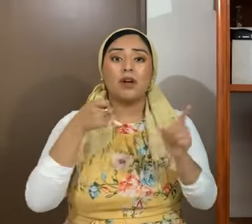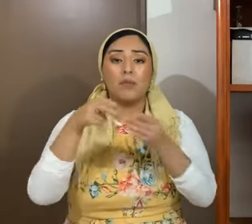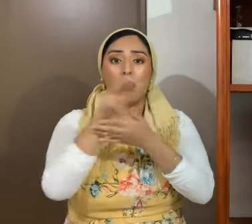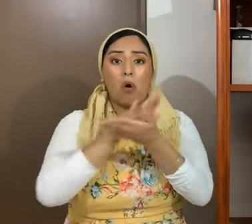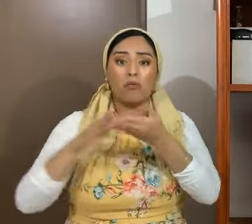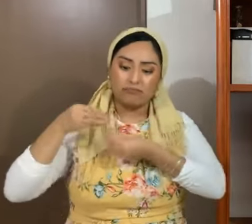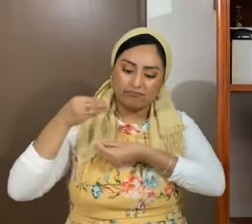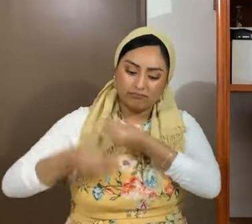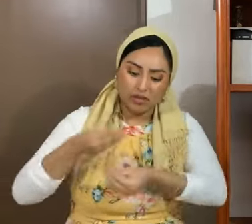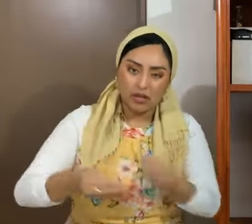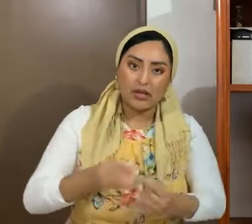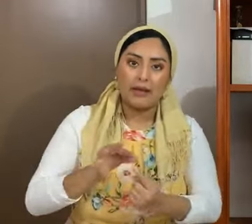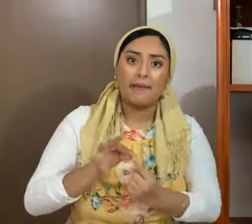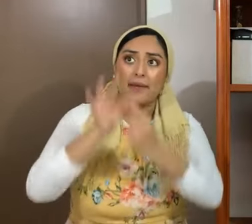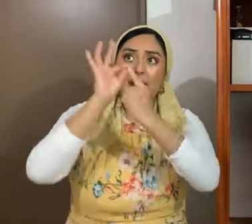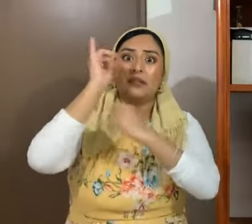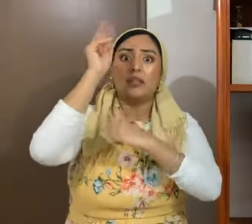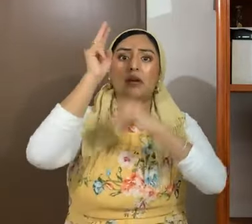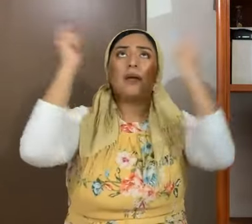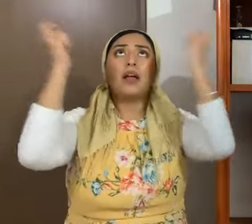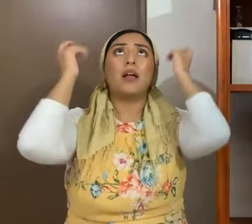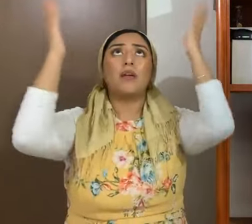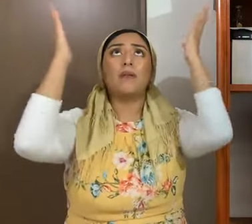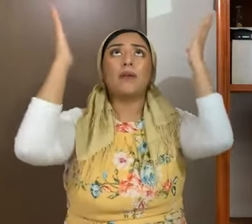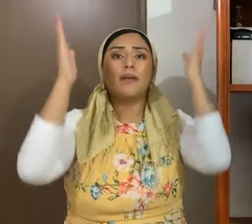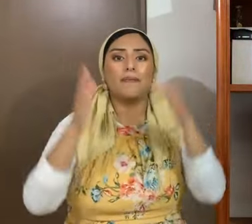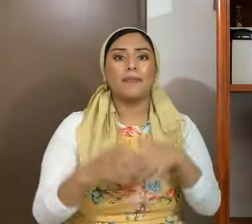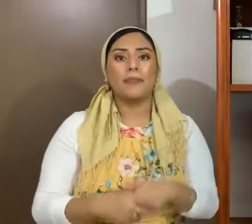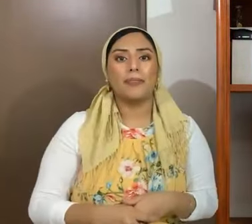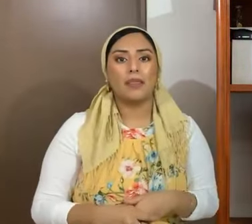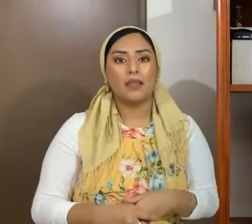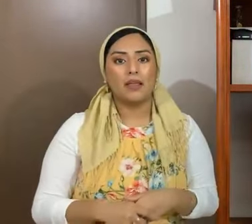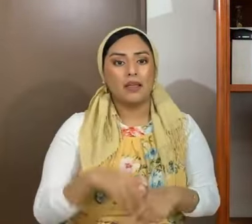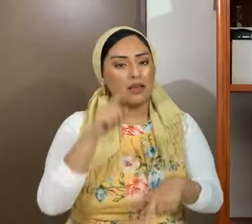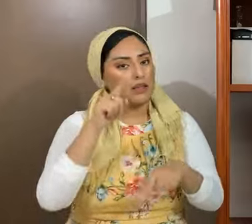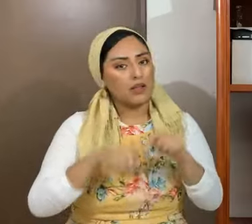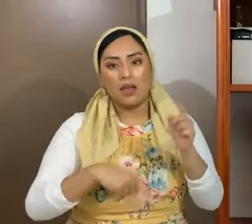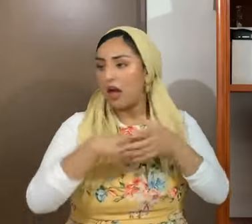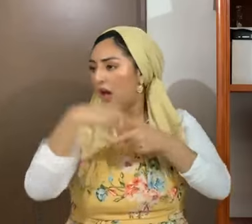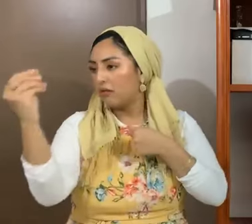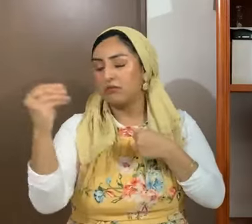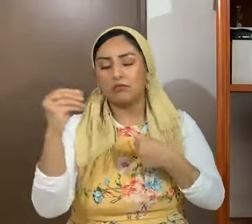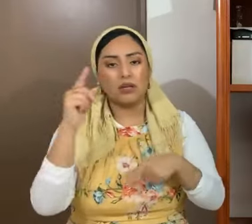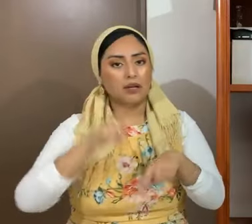simiente escogida por Yahweh, aleluya. No puedes salirte.